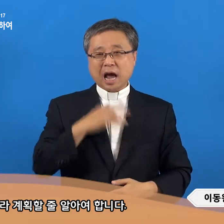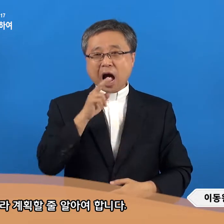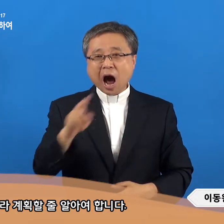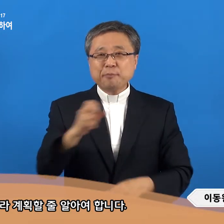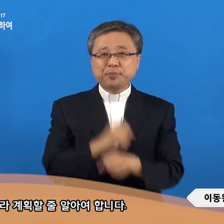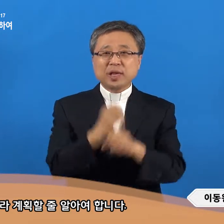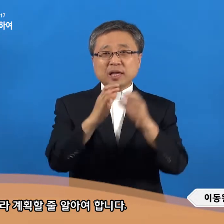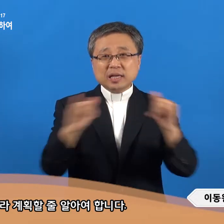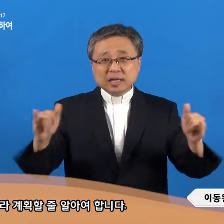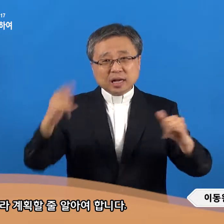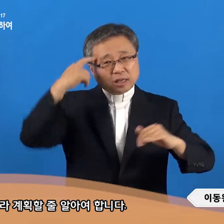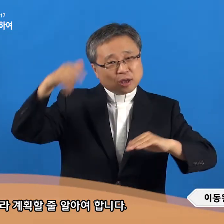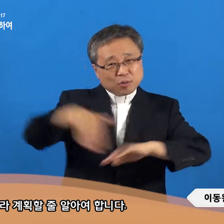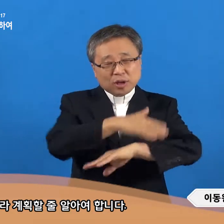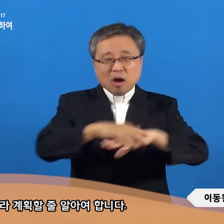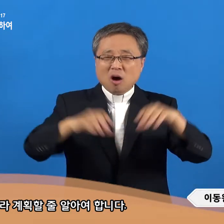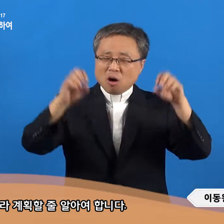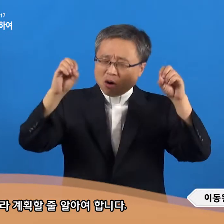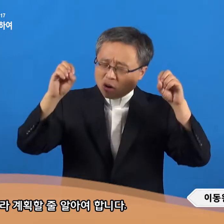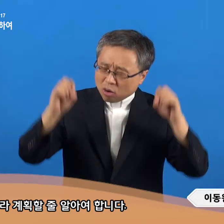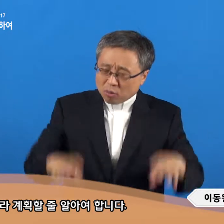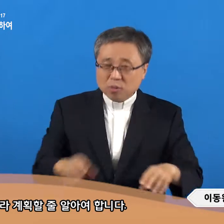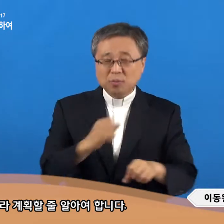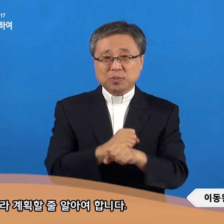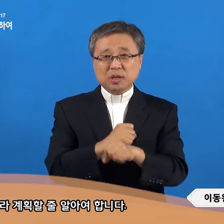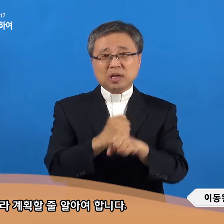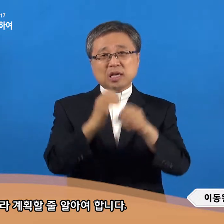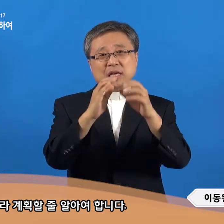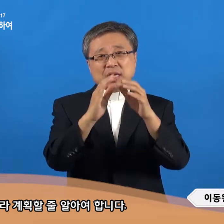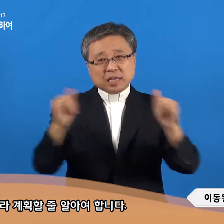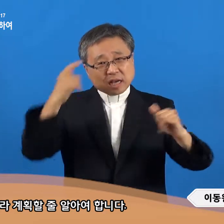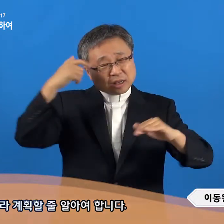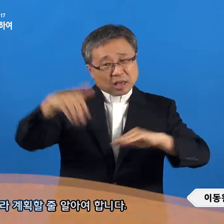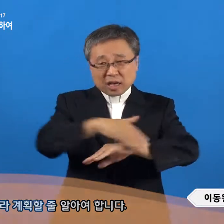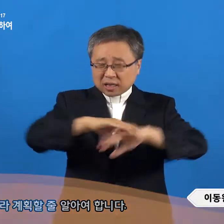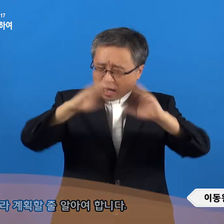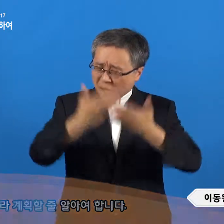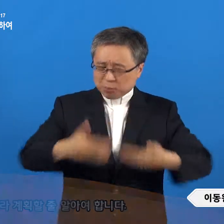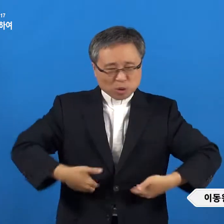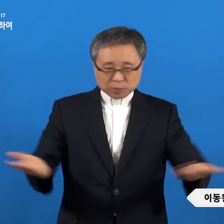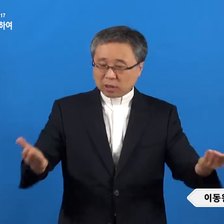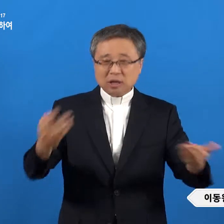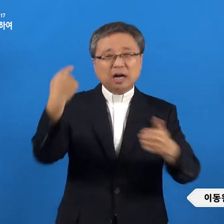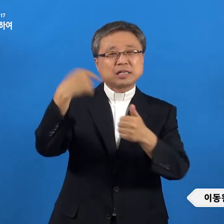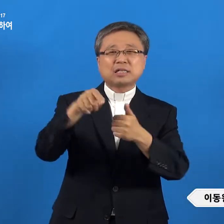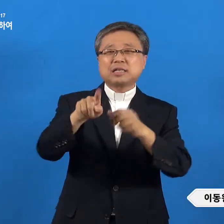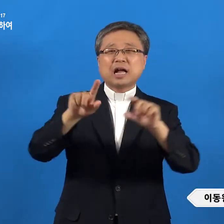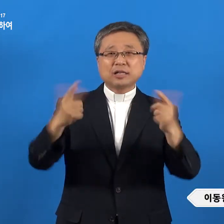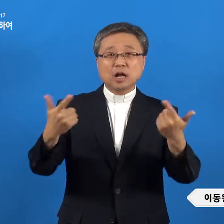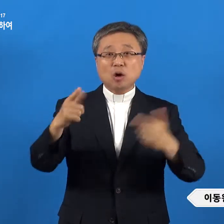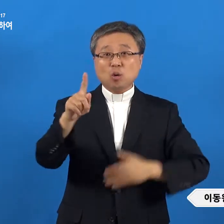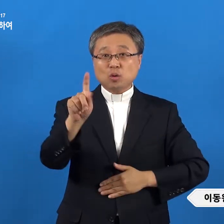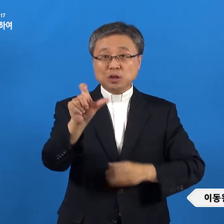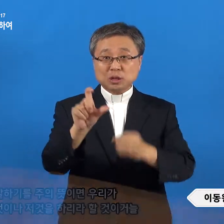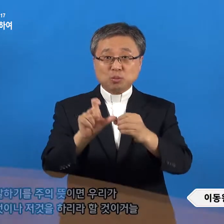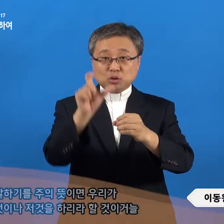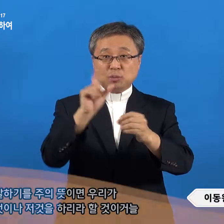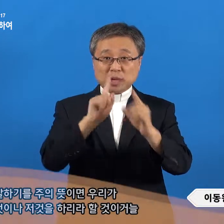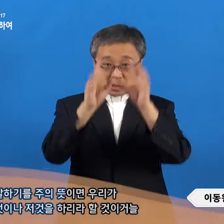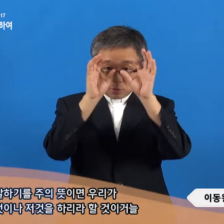계획의 허무성이 인간 계획의 무용성을 가르치는 것은 아니에요. 자, 이제 15절 말씀을 보시기 바랍니다. 15절 함께